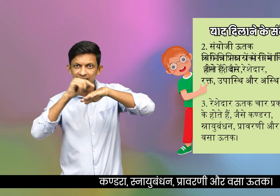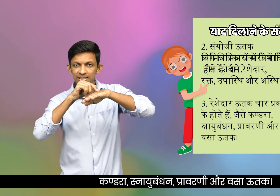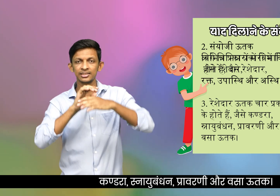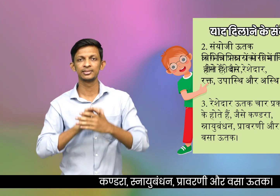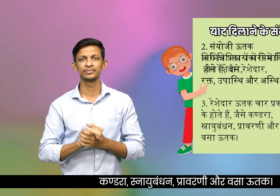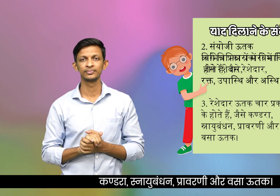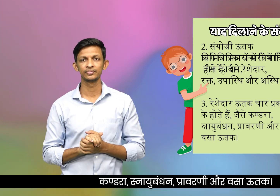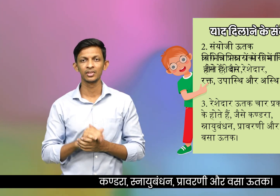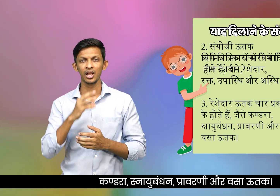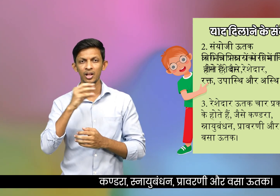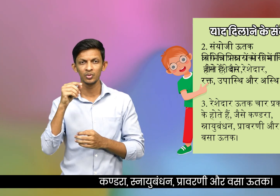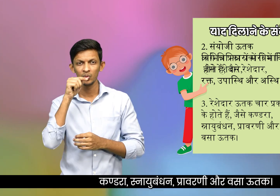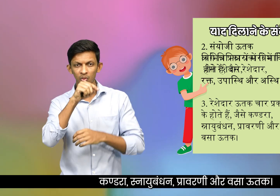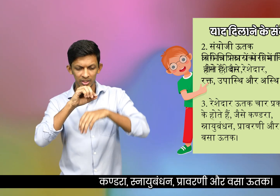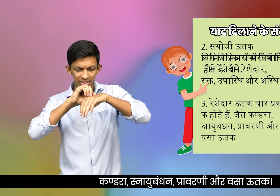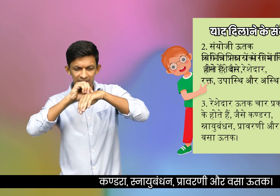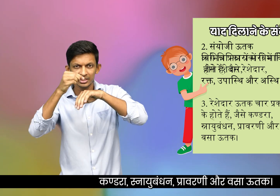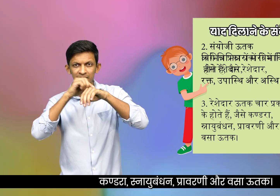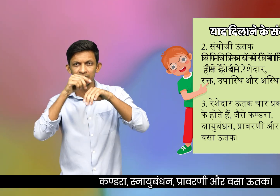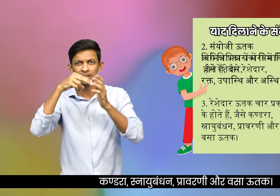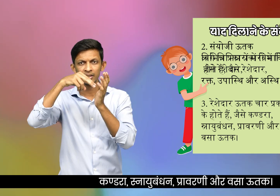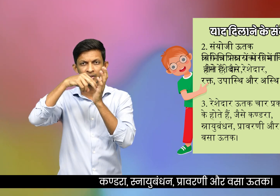प्रावरणी और वसा ऊतक।